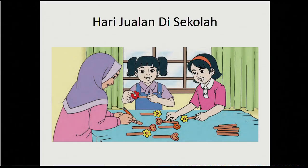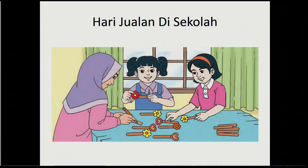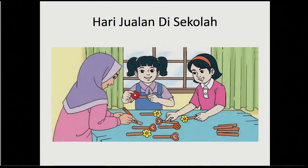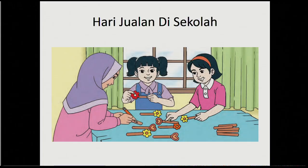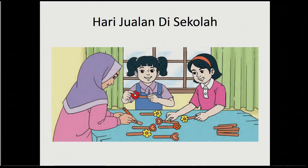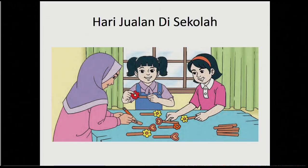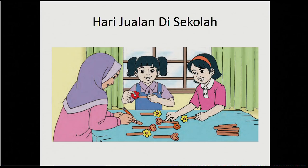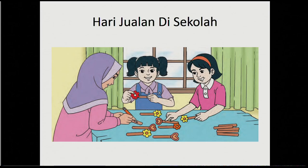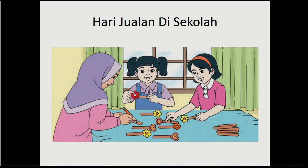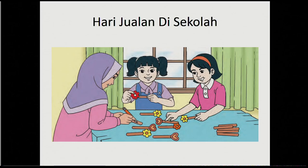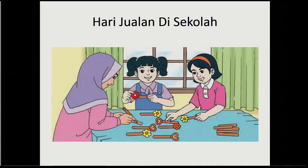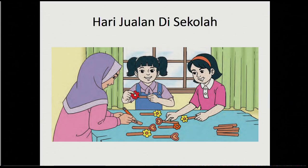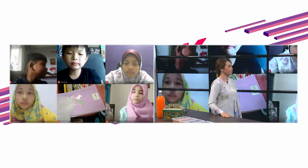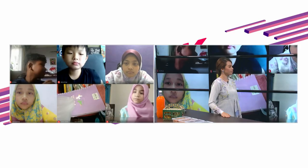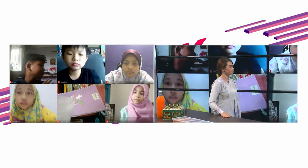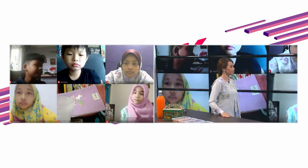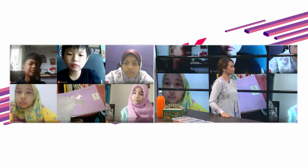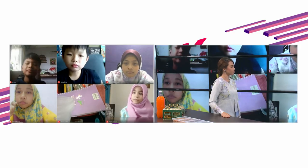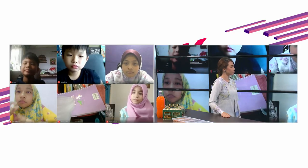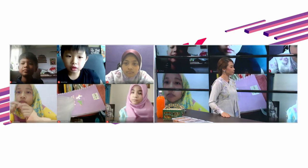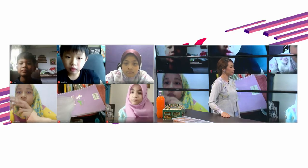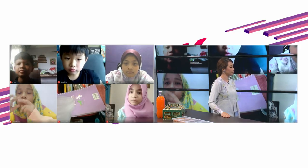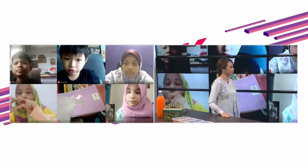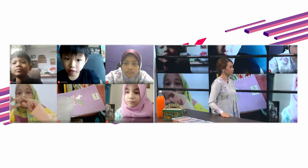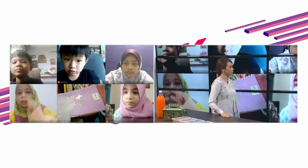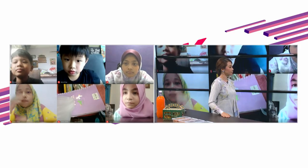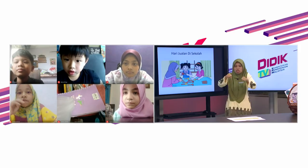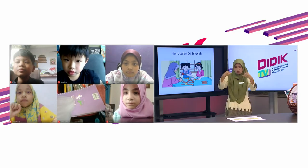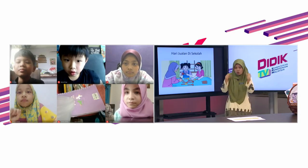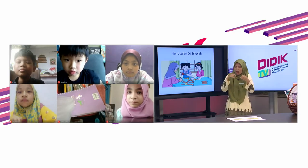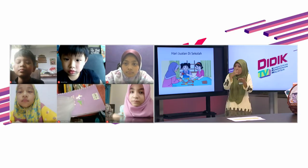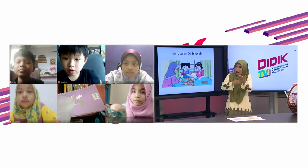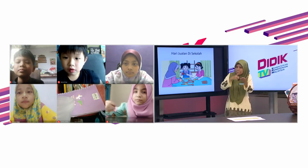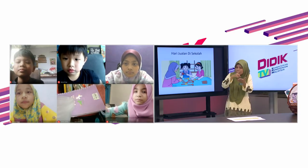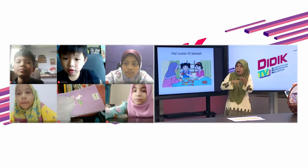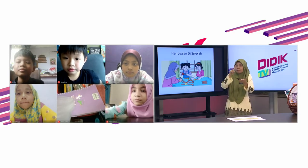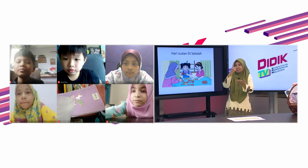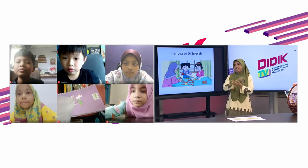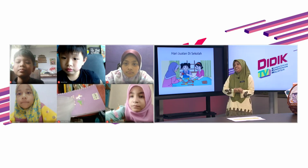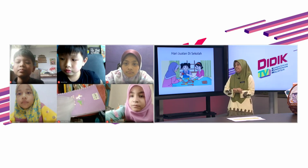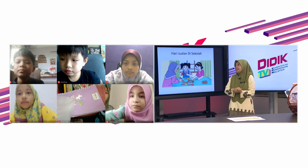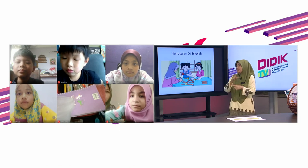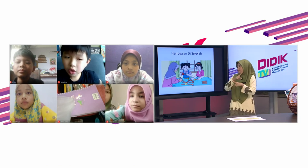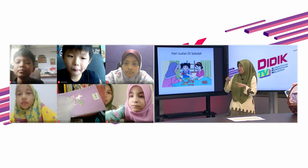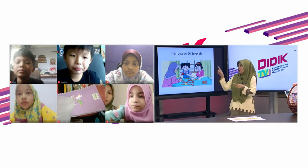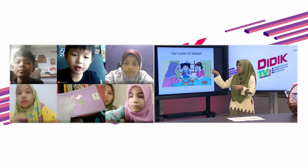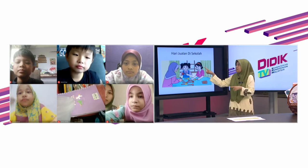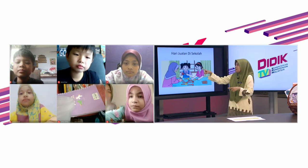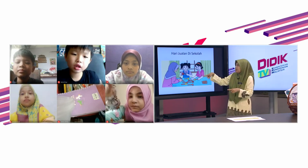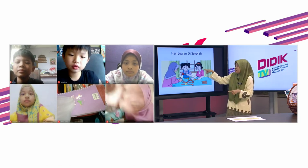Tiap-tiap tahun ada aktiviti jualan di sekolah. Kita boleh jual apa-apa saja.